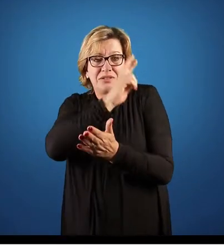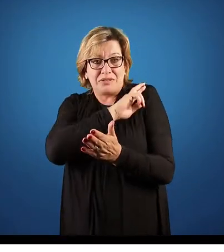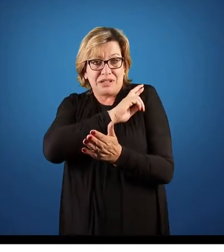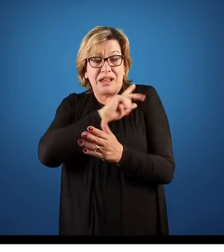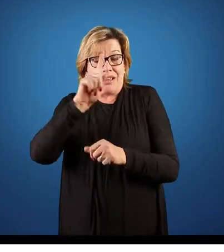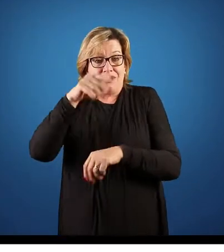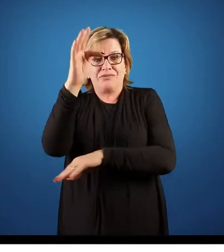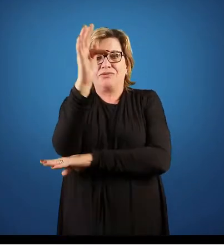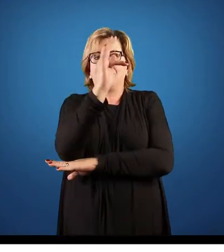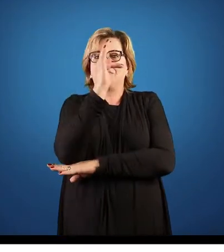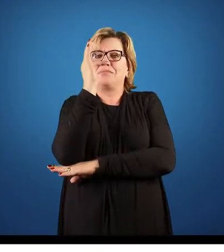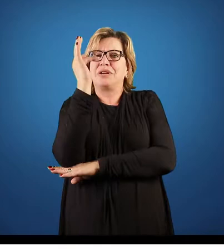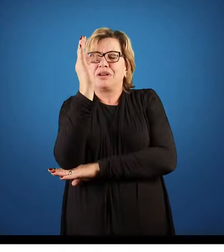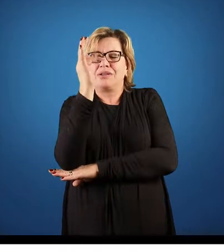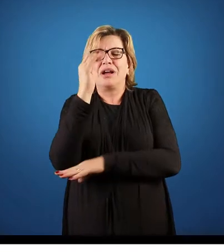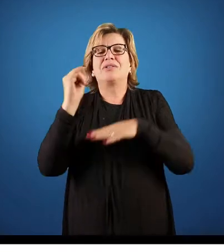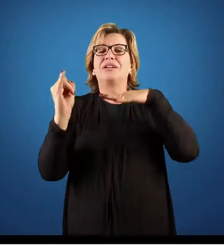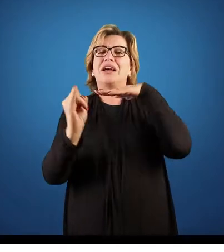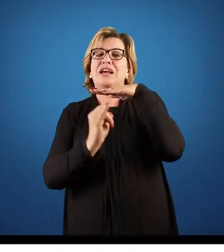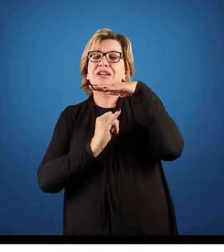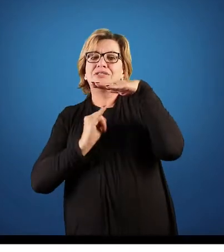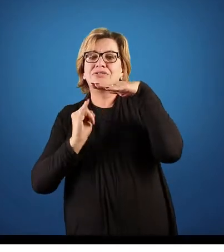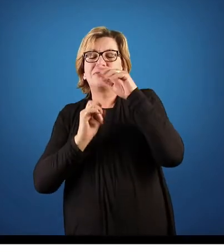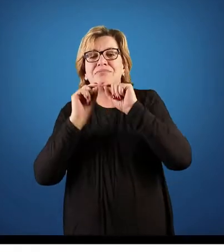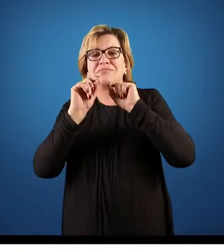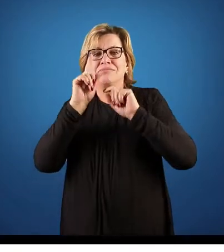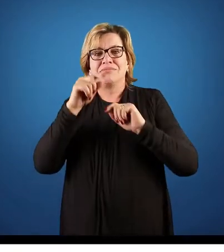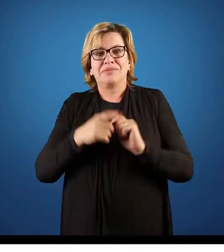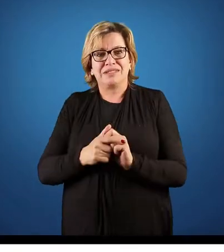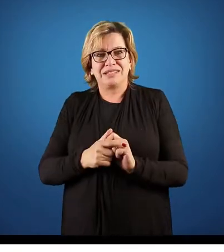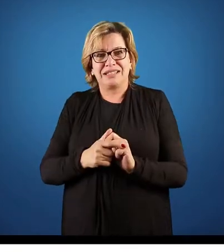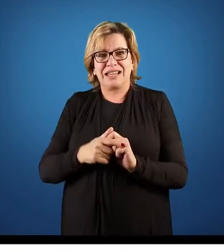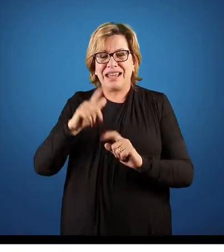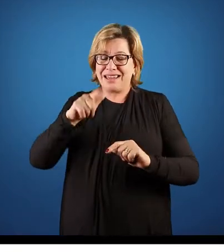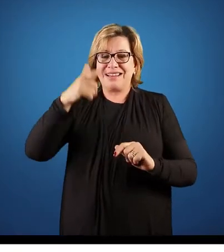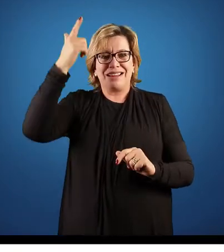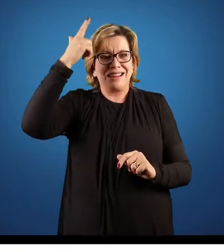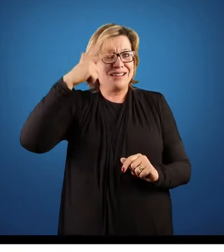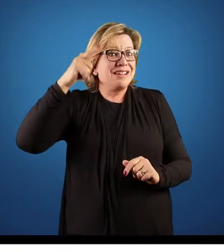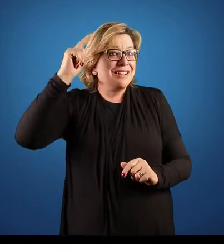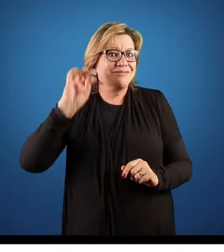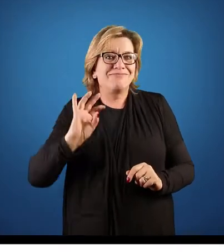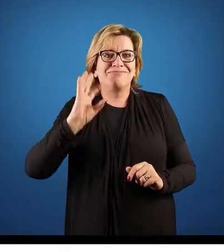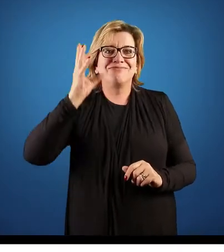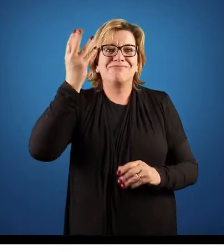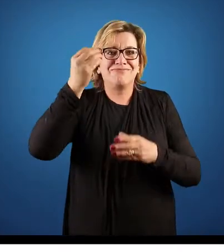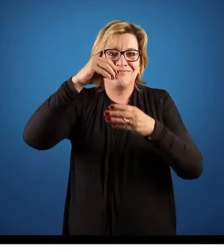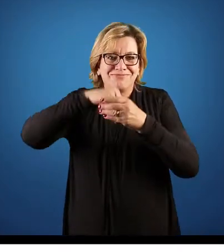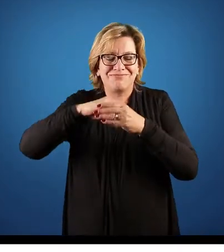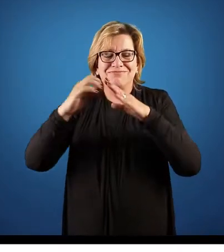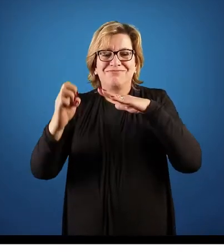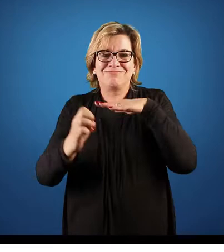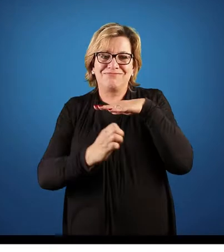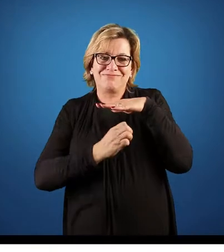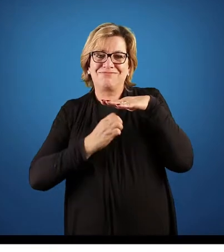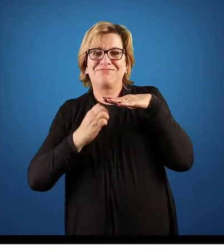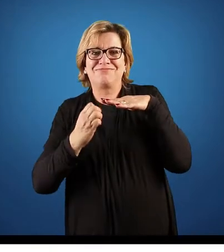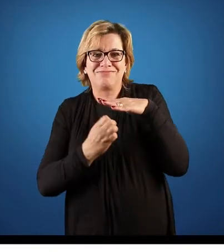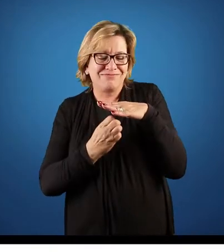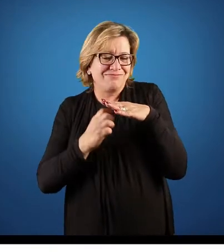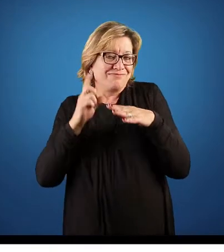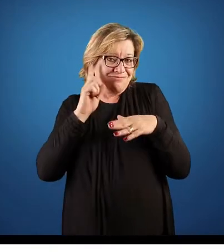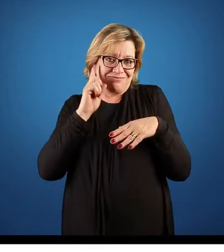formal o que a estrutura informal estrutura informal são aquelas lideranças que ocorre dentro da empresa de uma forma é